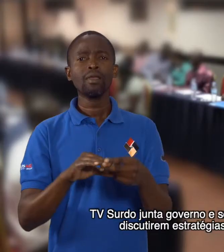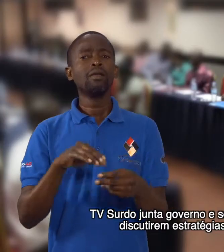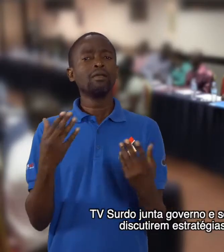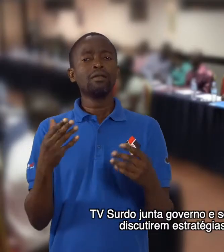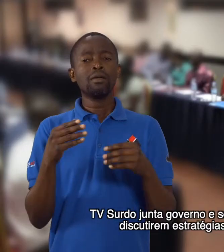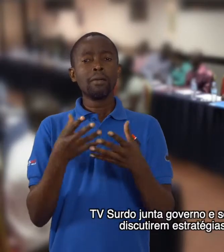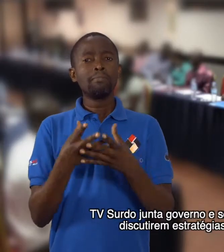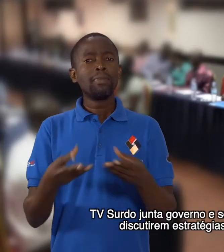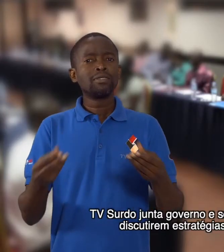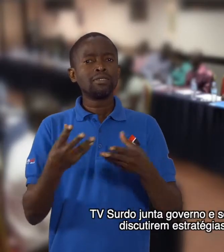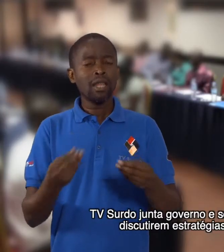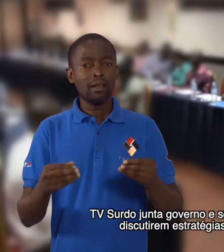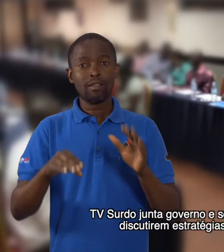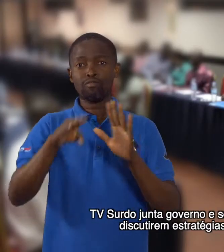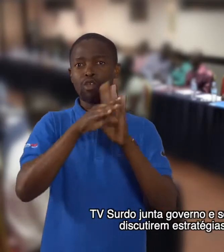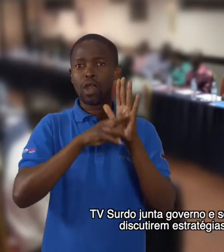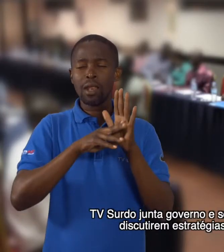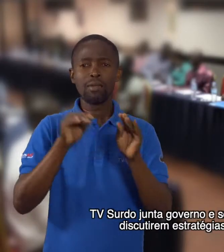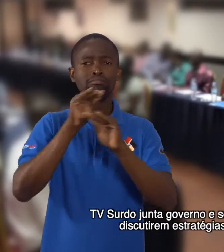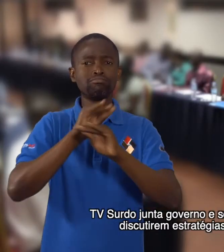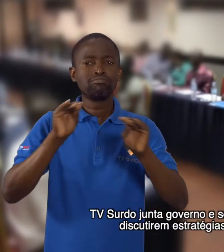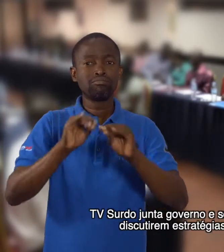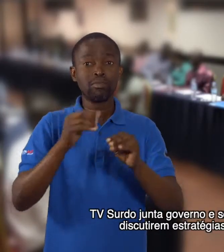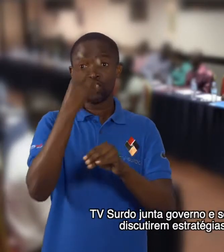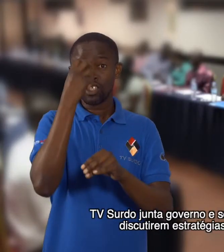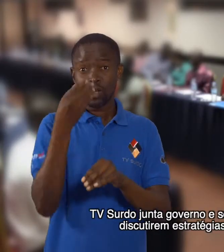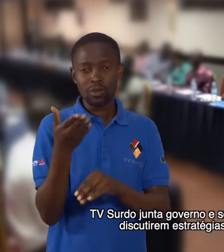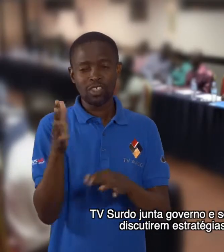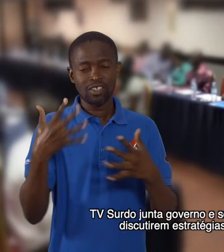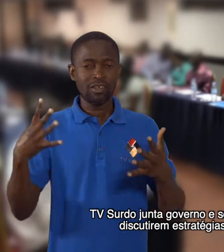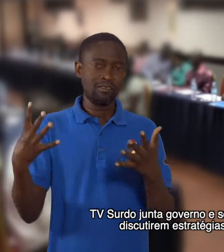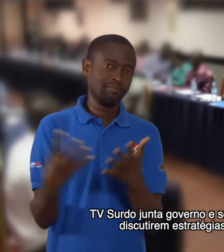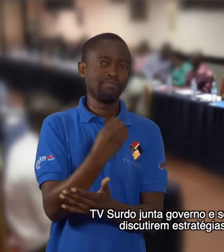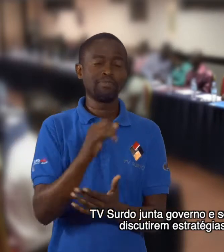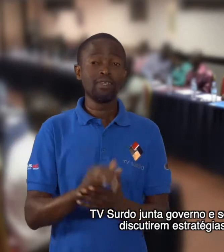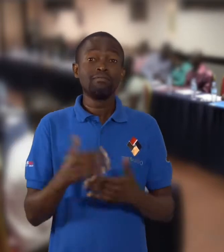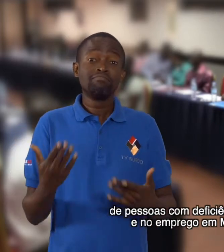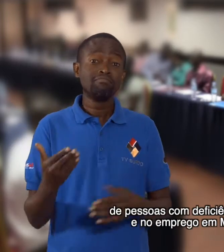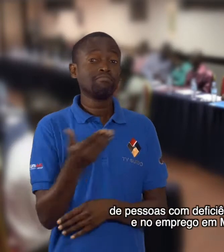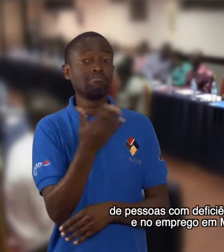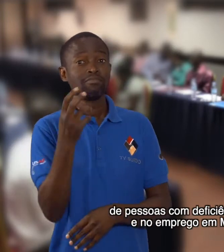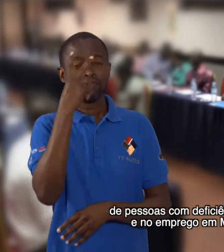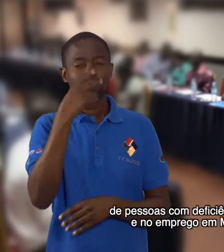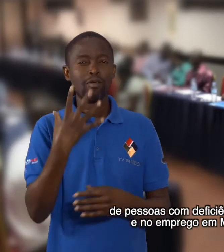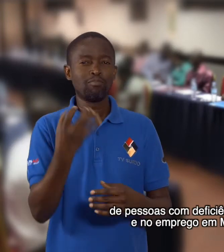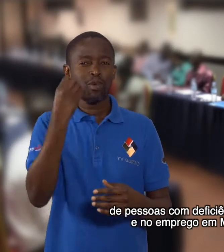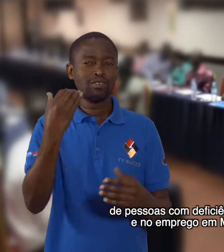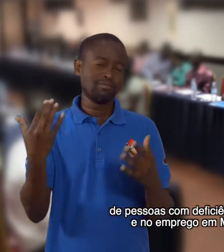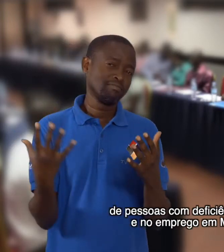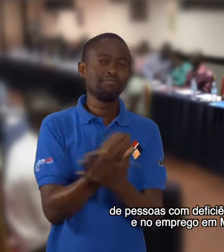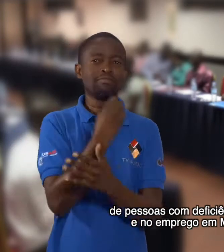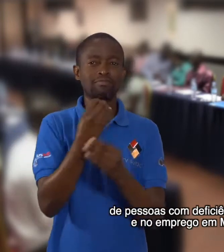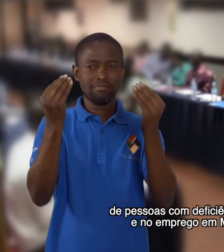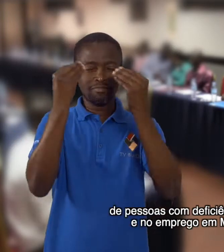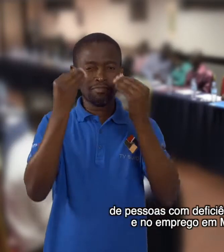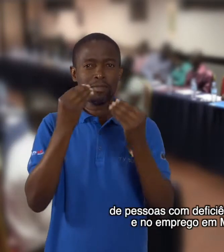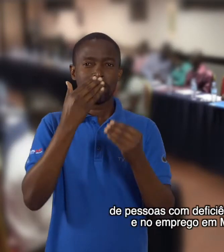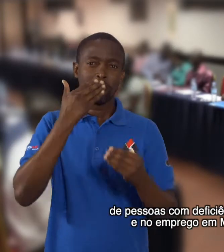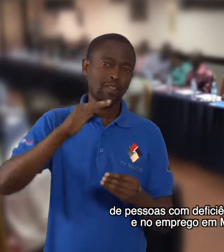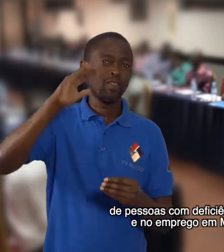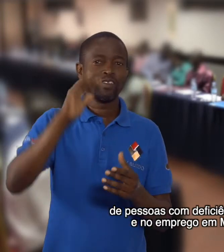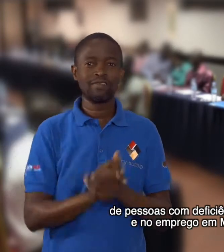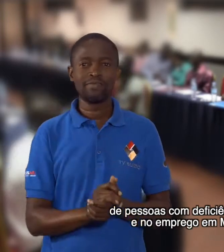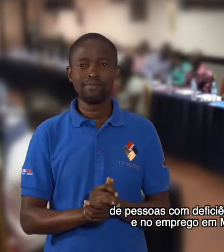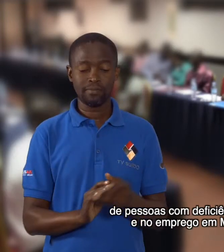TV Surdo junta governo e sociedade civil para discutirem estratégias de inclusão de pessoas com deficiência na